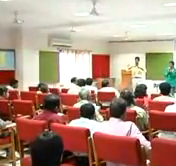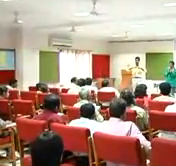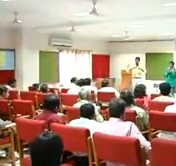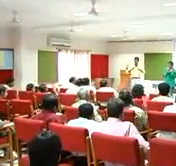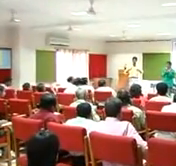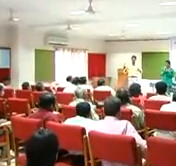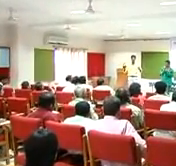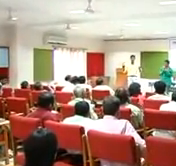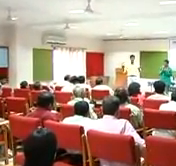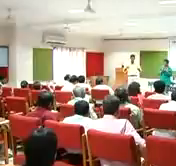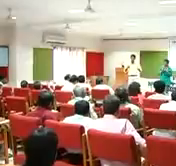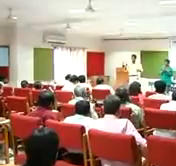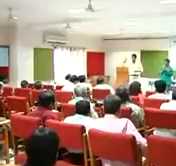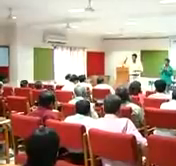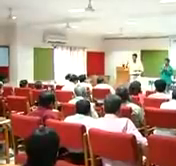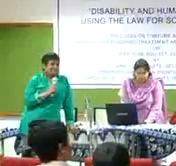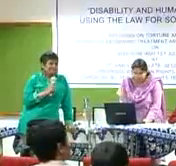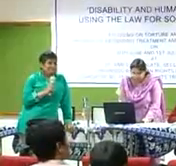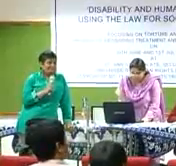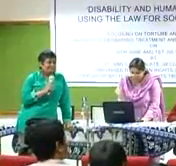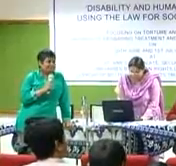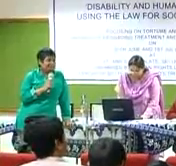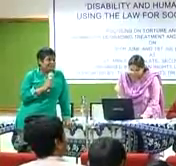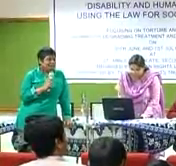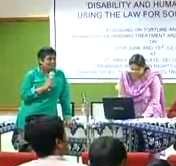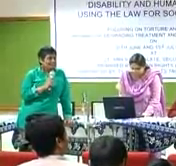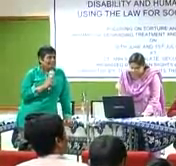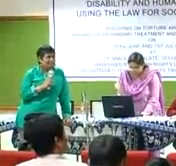है जो आप रेज करना चाहते हैं?